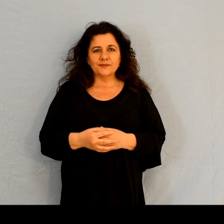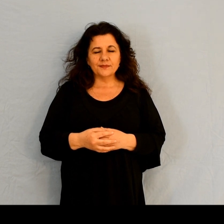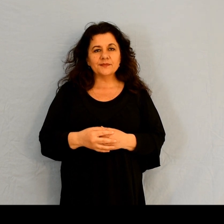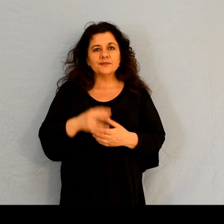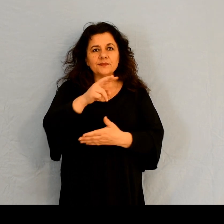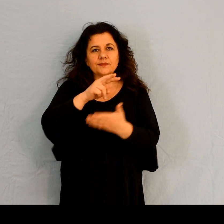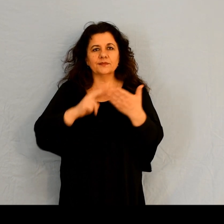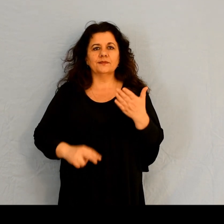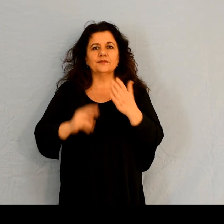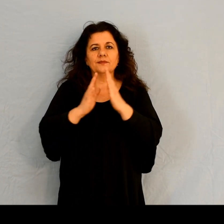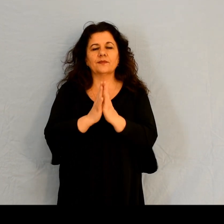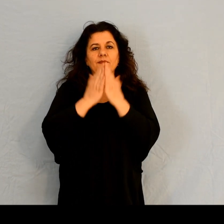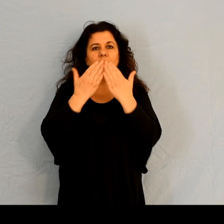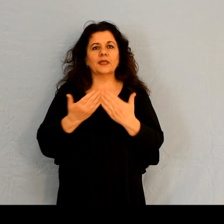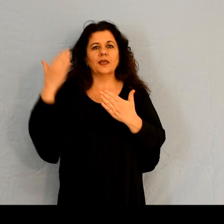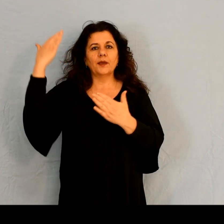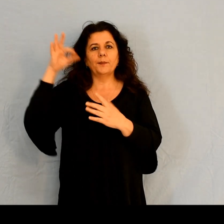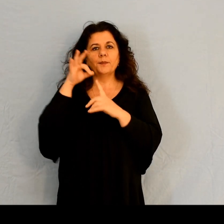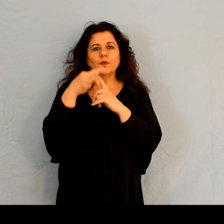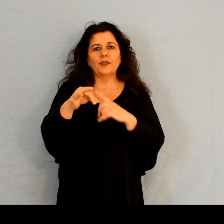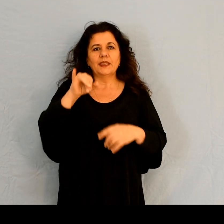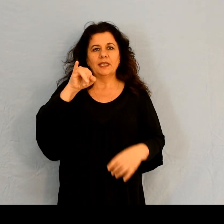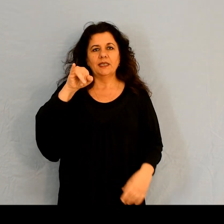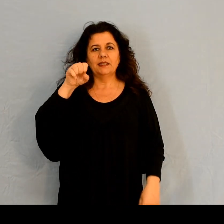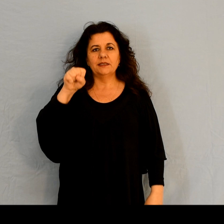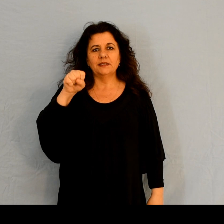Lecture du livre du prophète Isaïe.